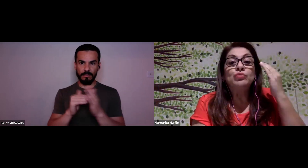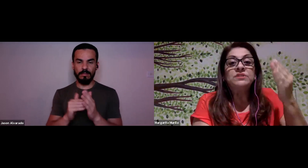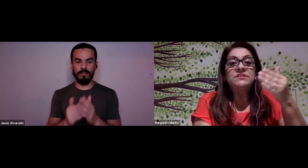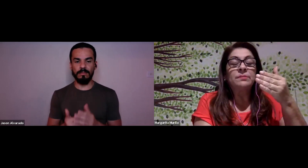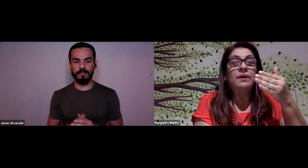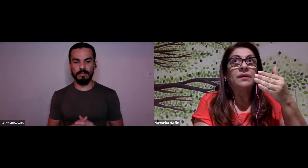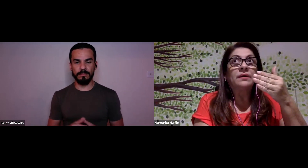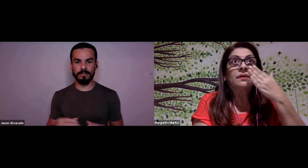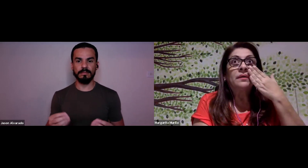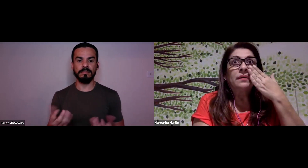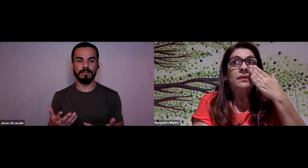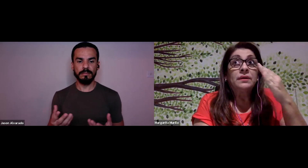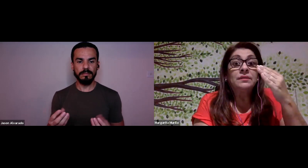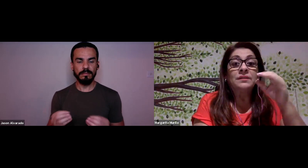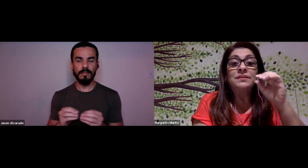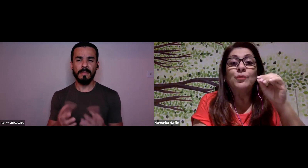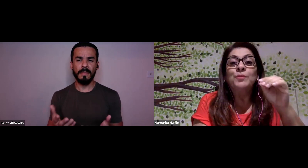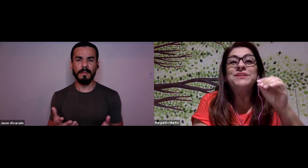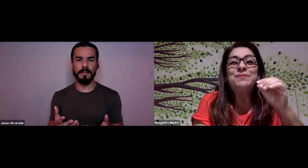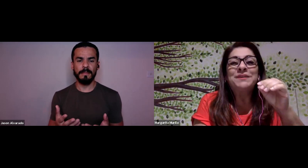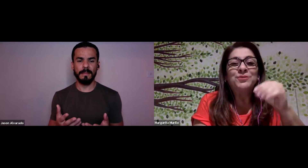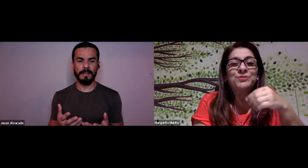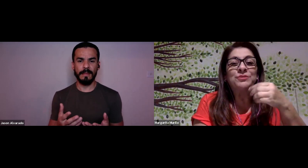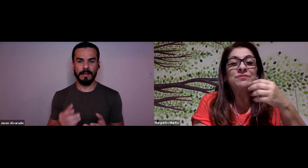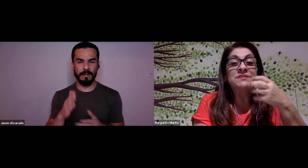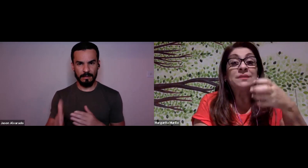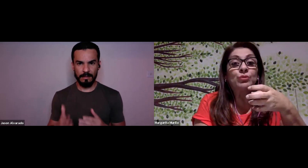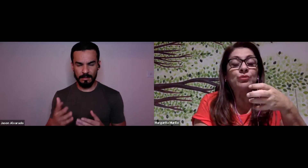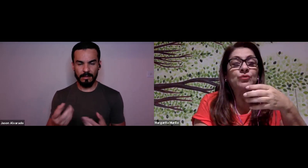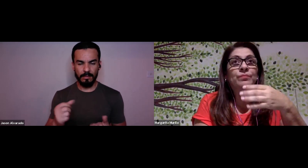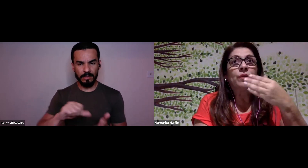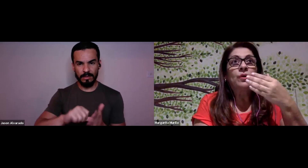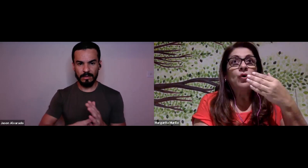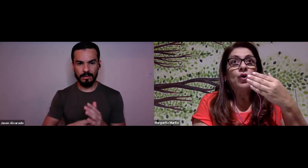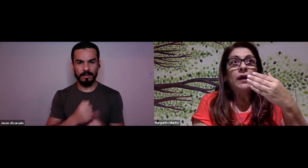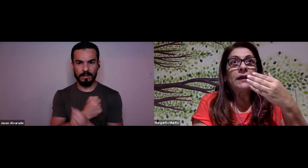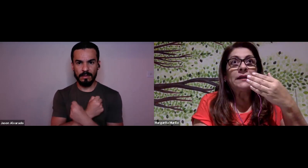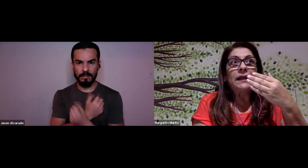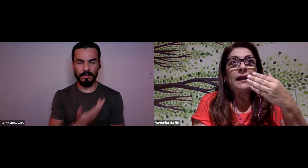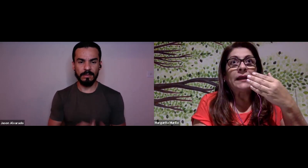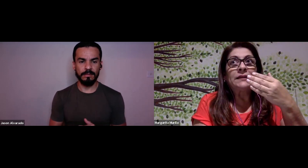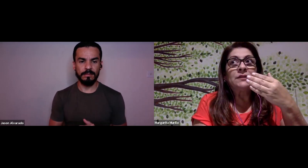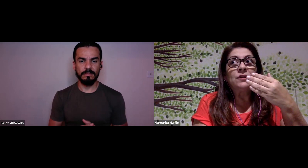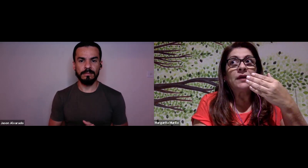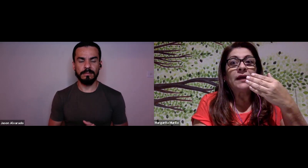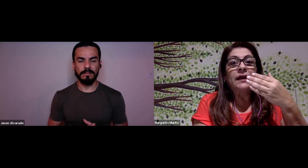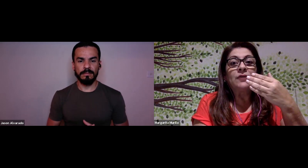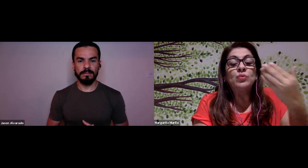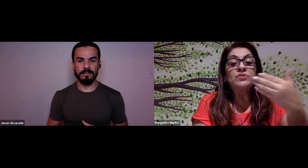con muchísima así como muy despacio con mucho énfasis amoroso el